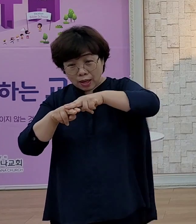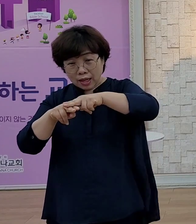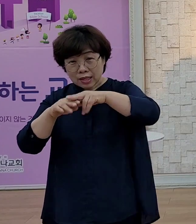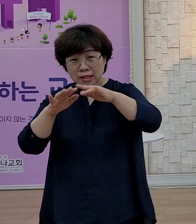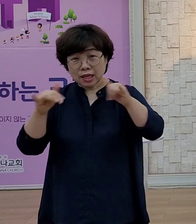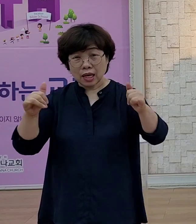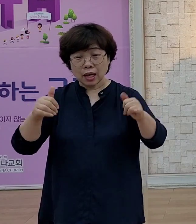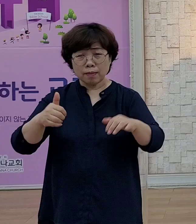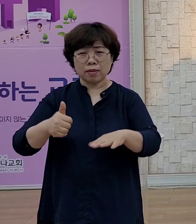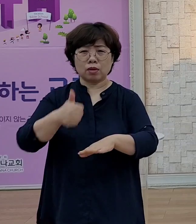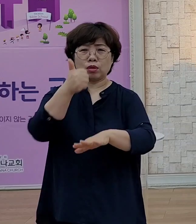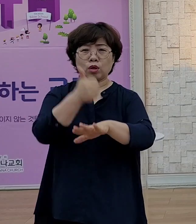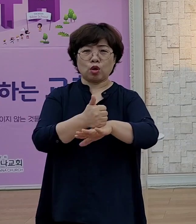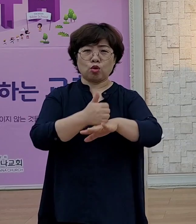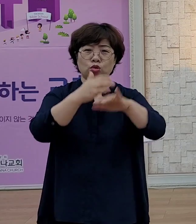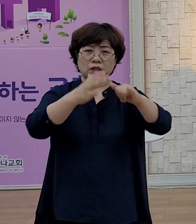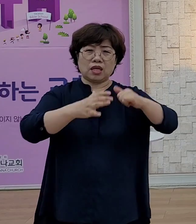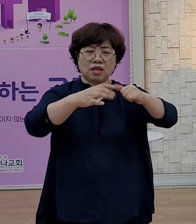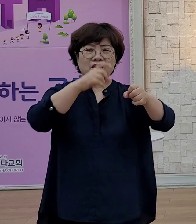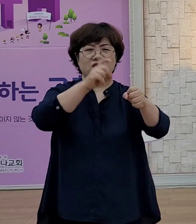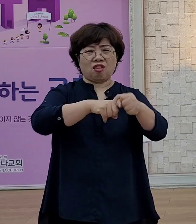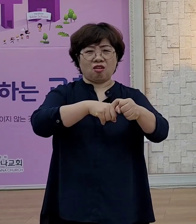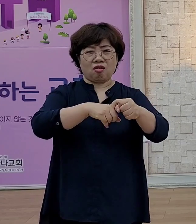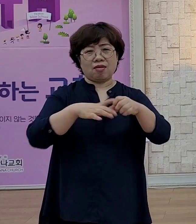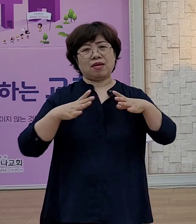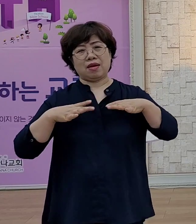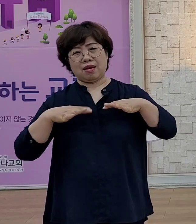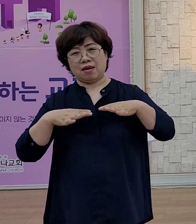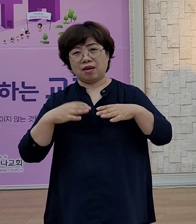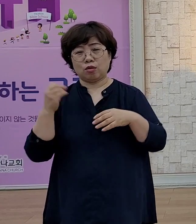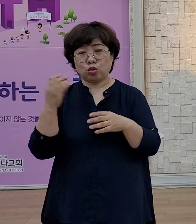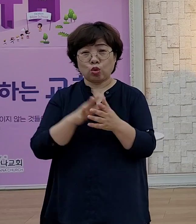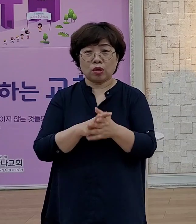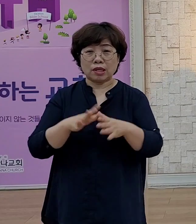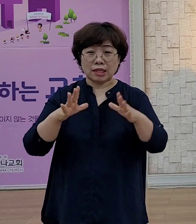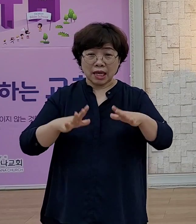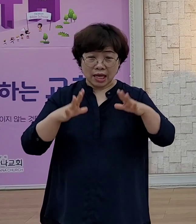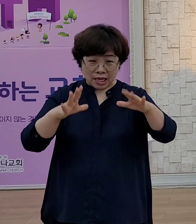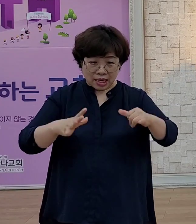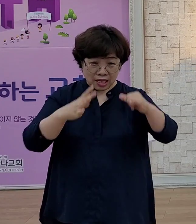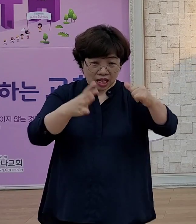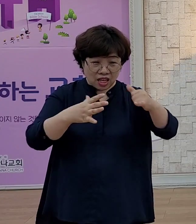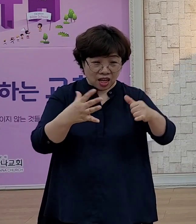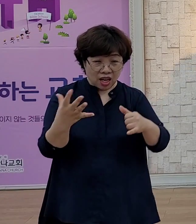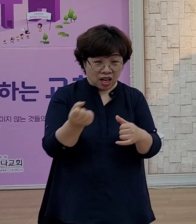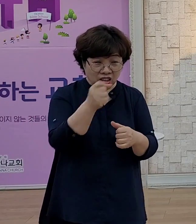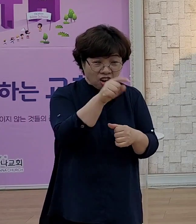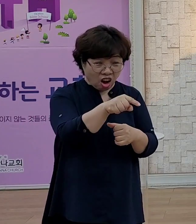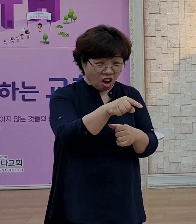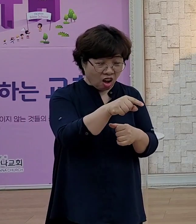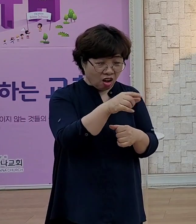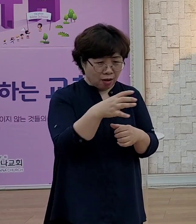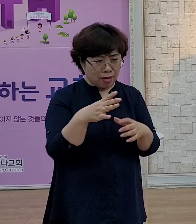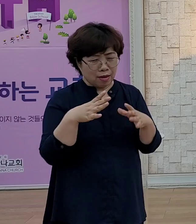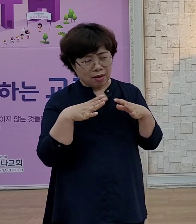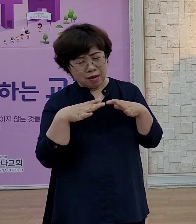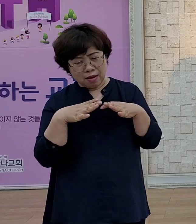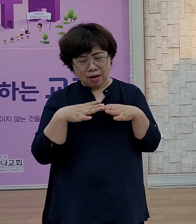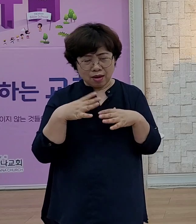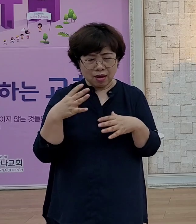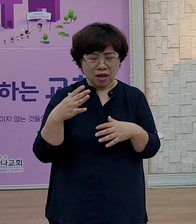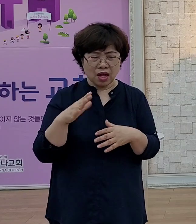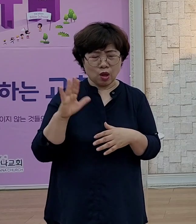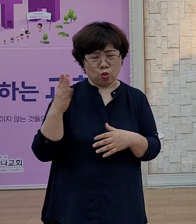결국은 세상적인 자랑, 그리고 세상에 있는 것들을 사랑하고 자랑할 수밖에